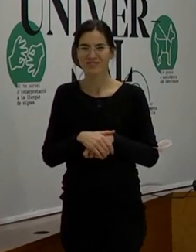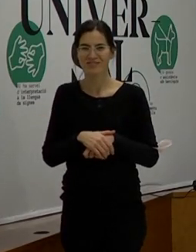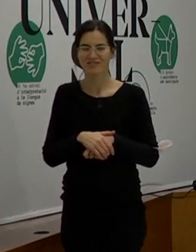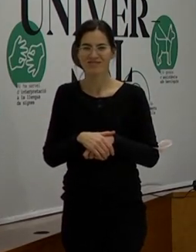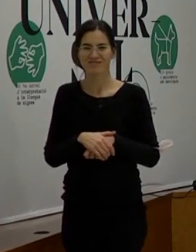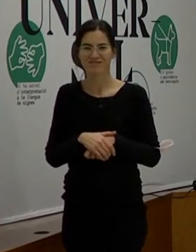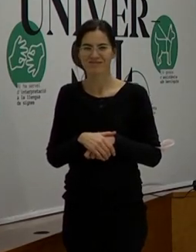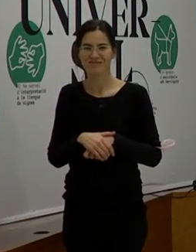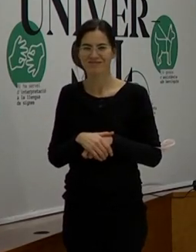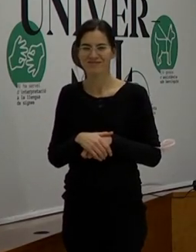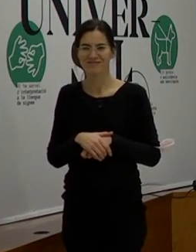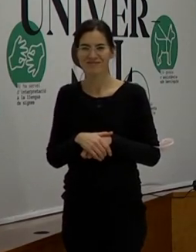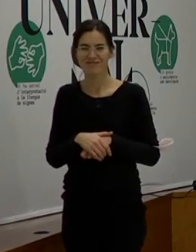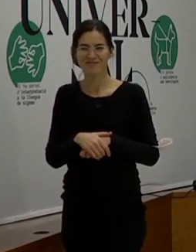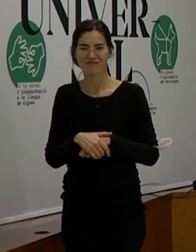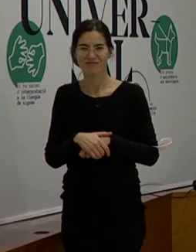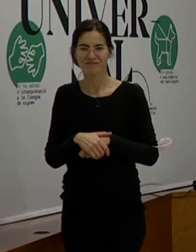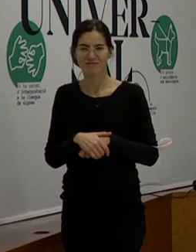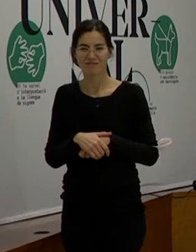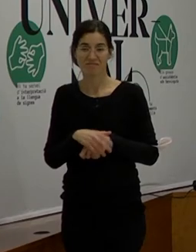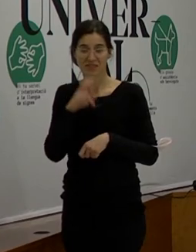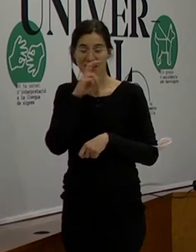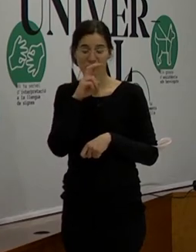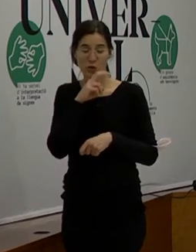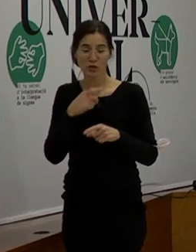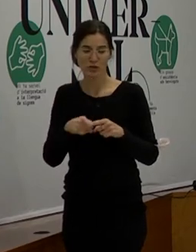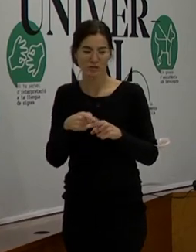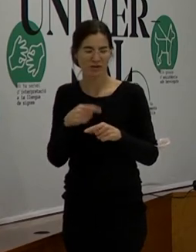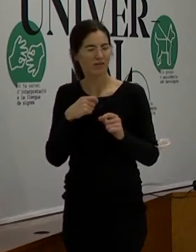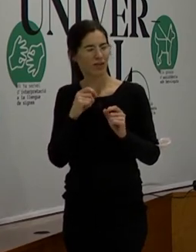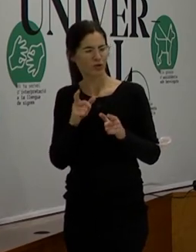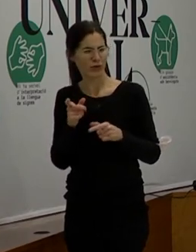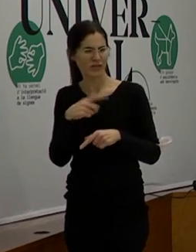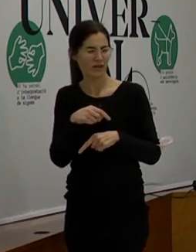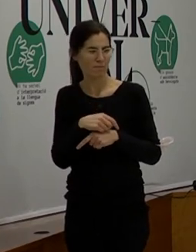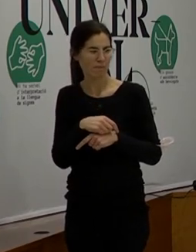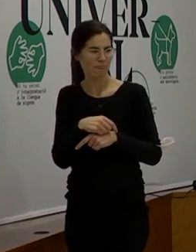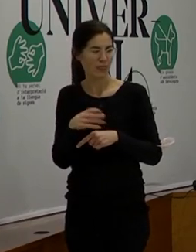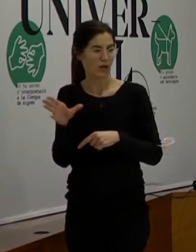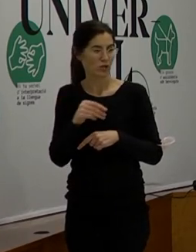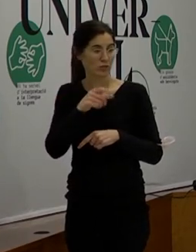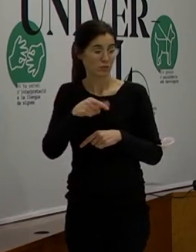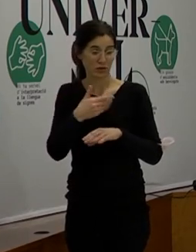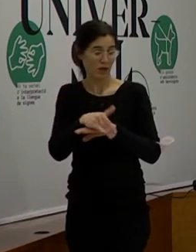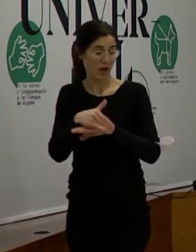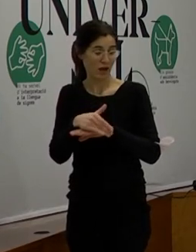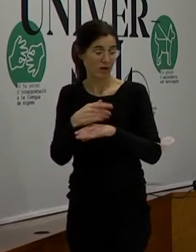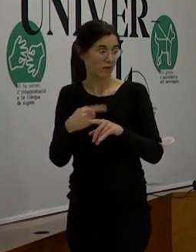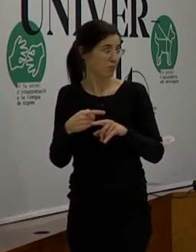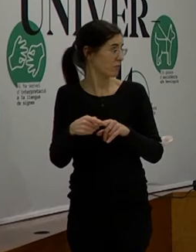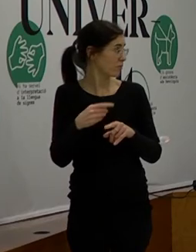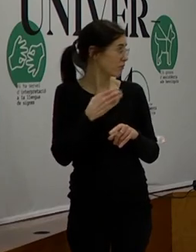Endavant. Aleshores, és curiós que... Us adoneu que tothom va pel carrer perquè el piso